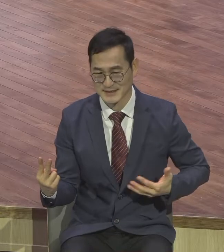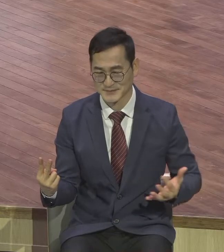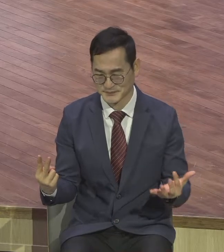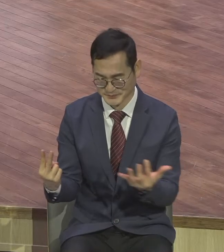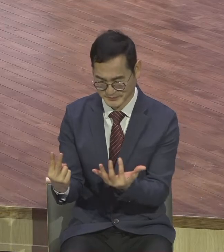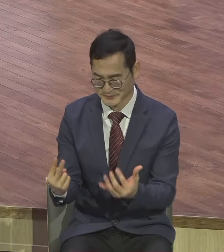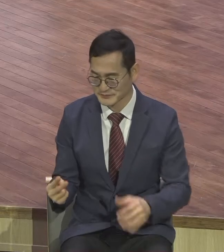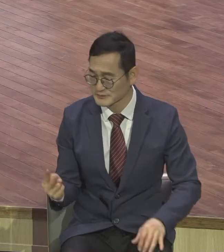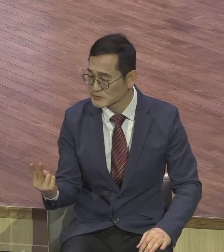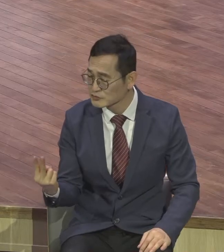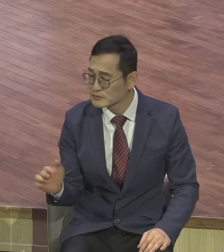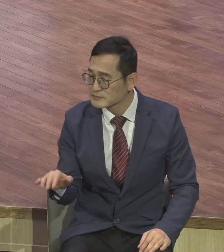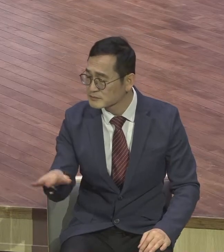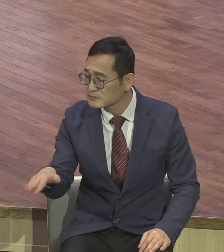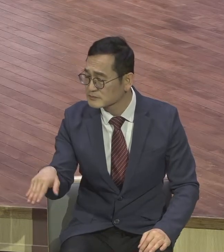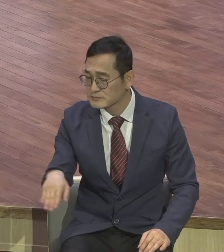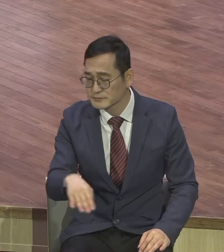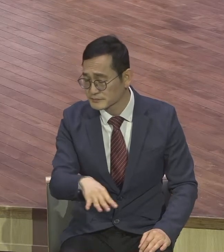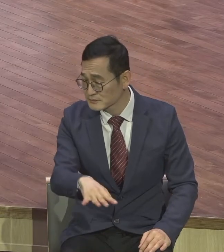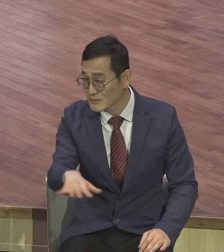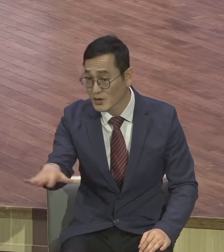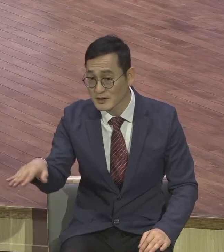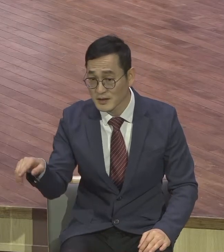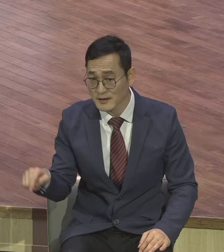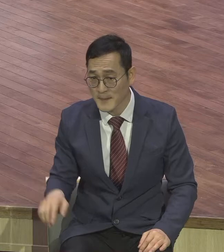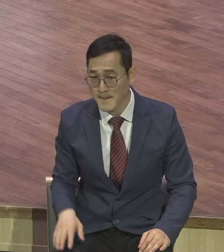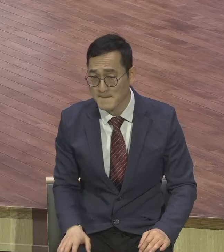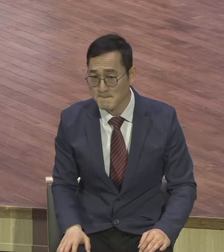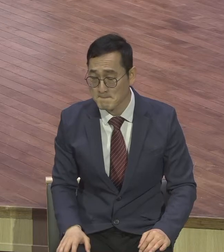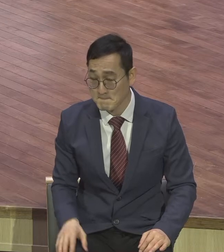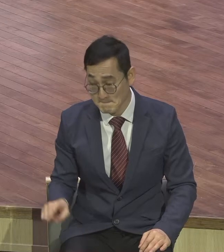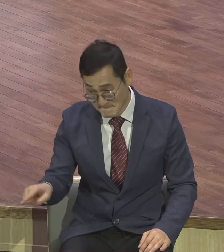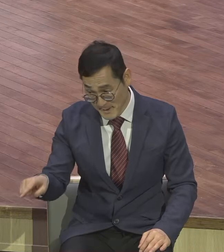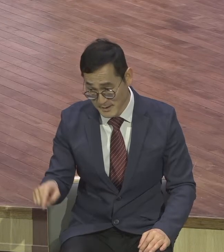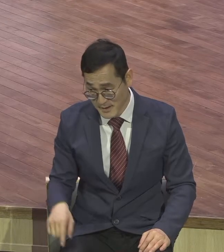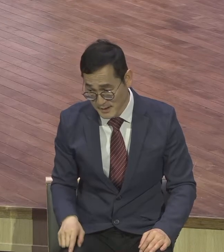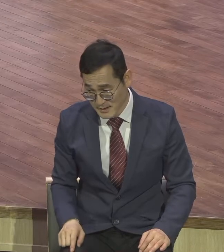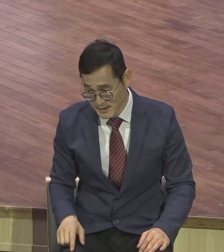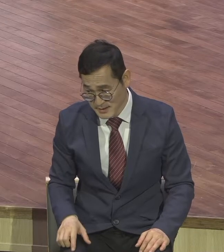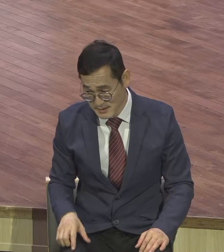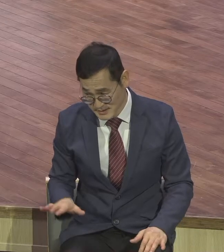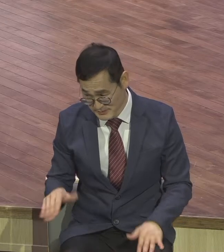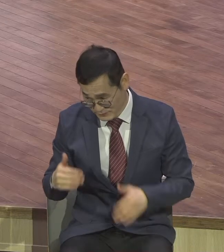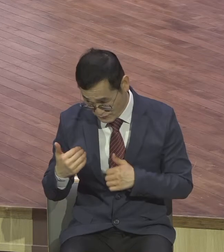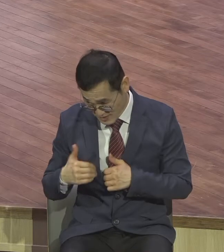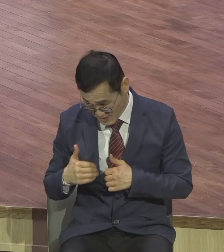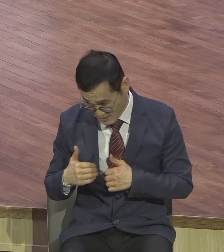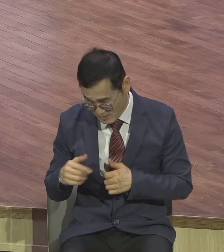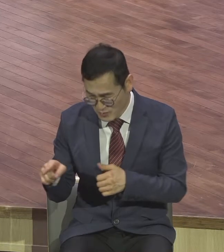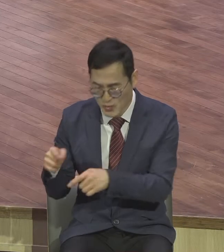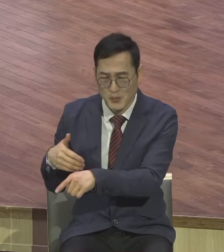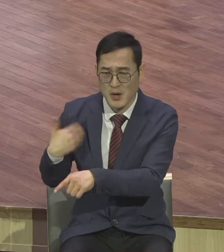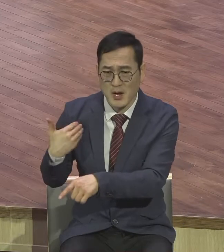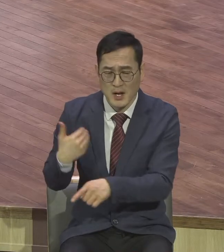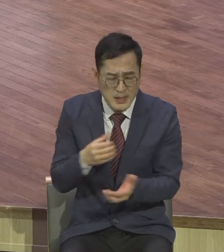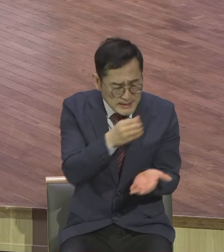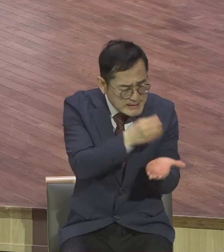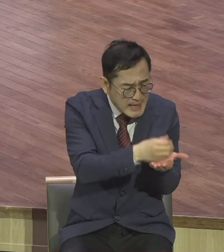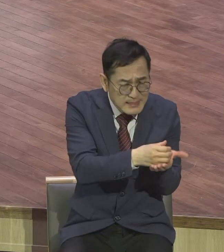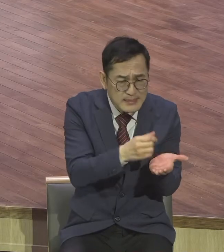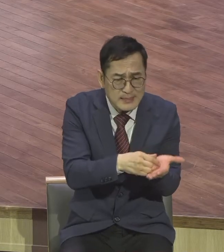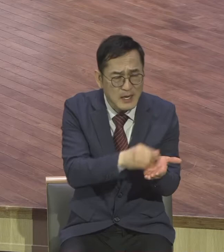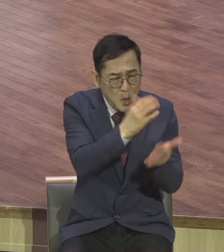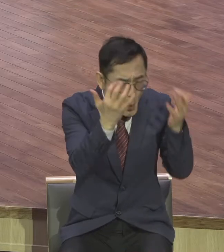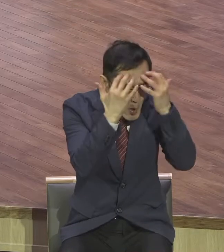대답하여 이러시되 너희는 너희가 구하는 것을 알지 못하는 도다 내가 마시려는 잔을 내가 마시지